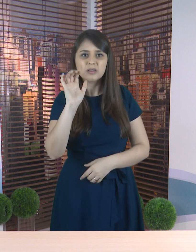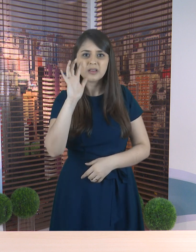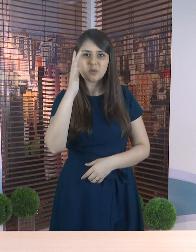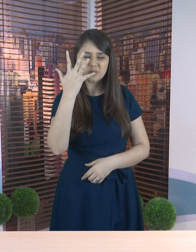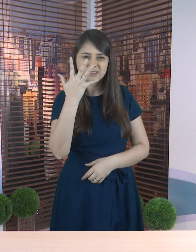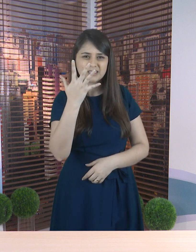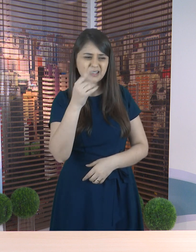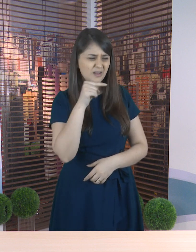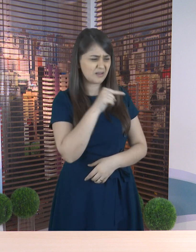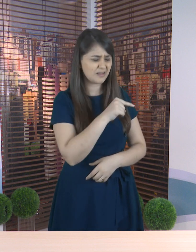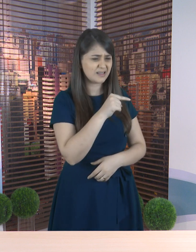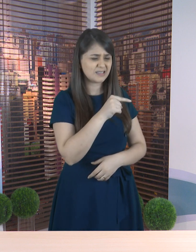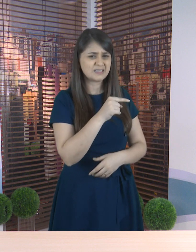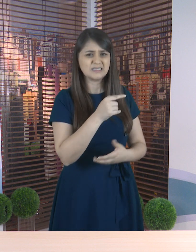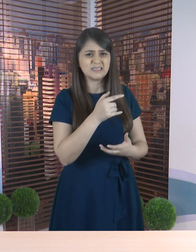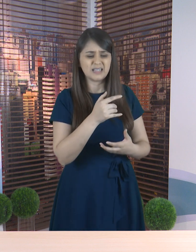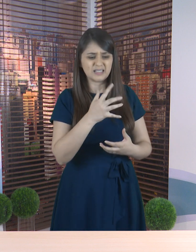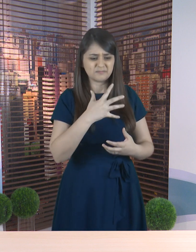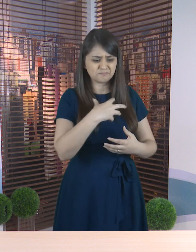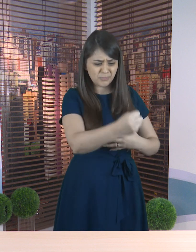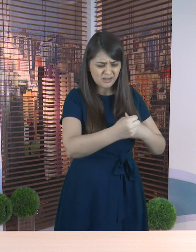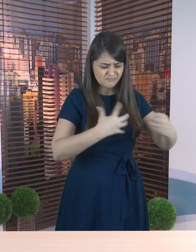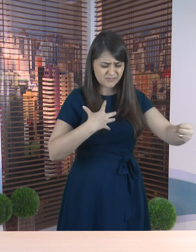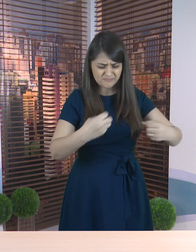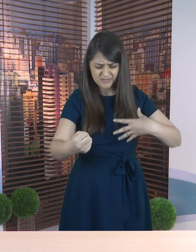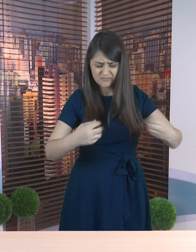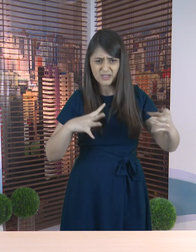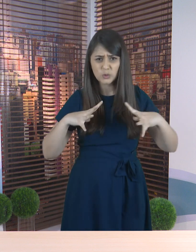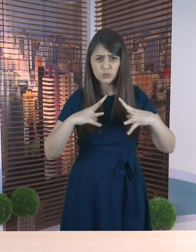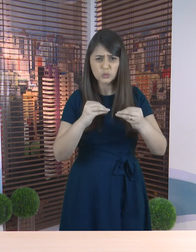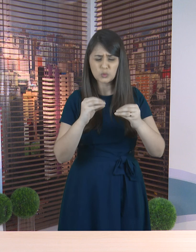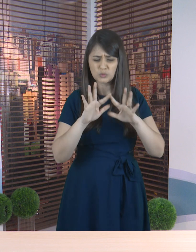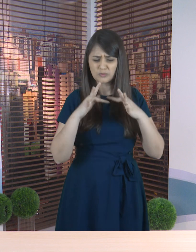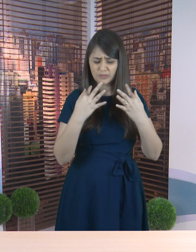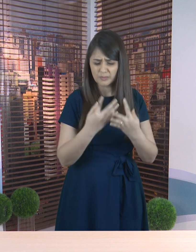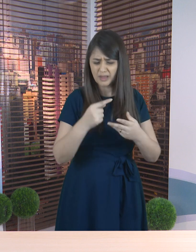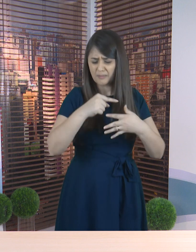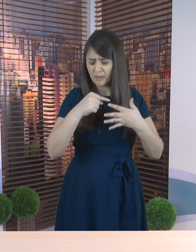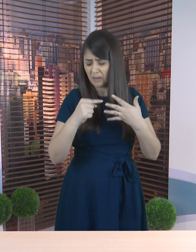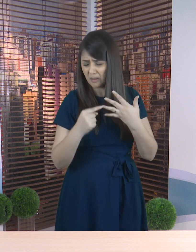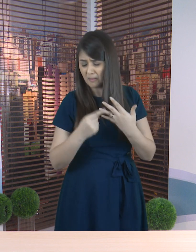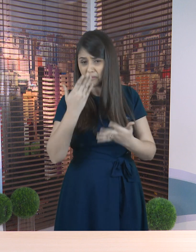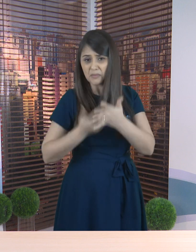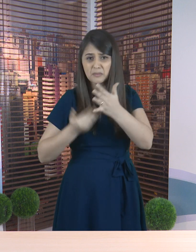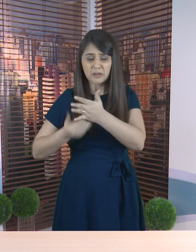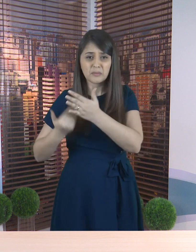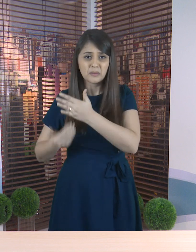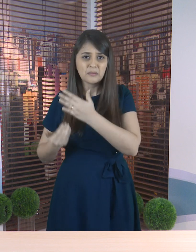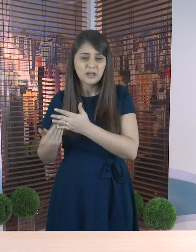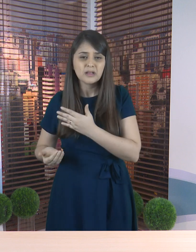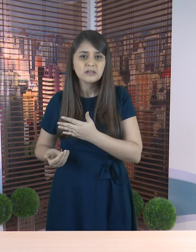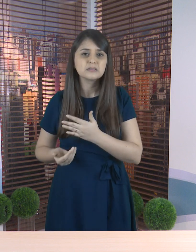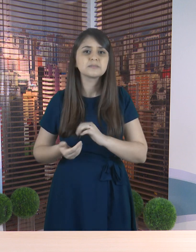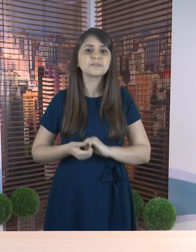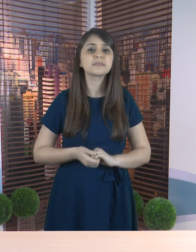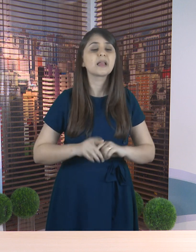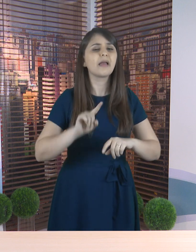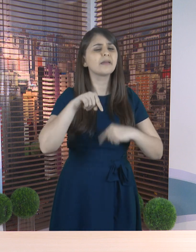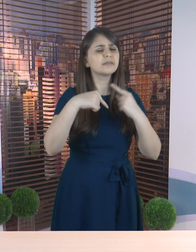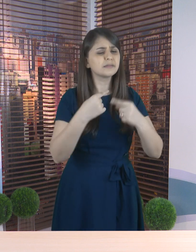repensar, não somente algumas, mas todas as suas crenças. E depois da experiência vivida por Jó, ele vê as